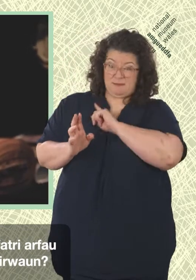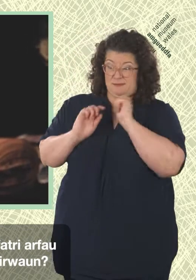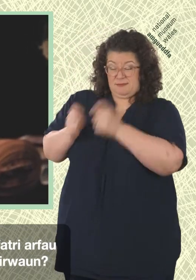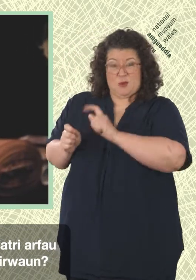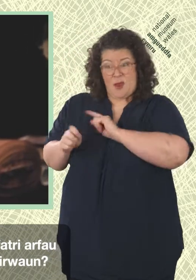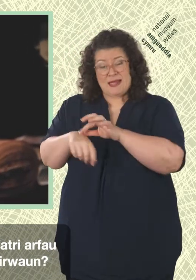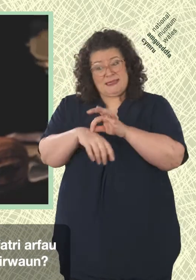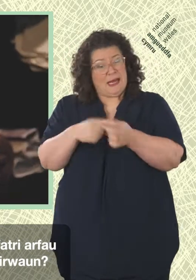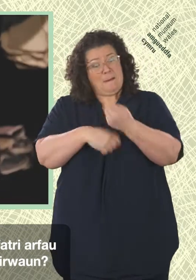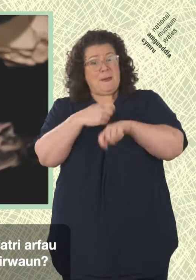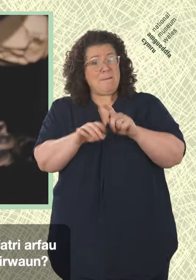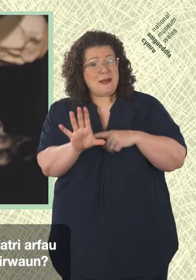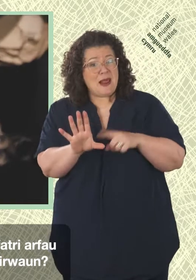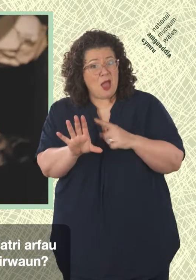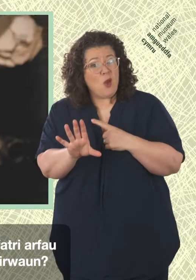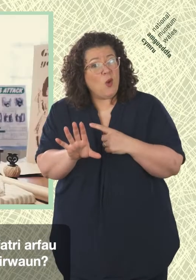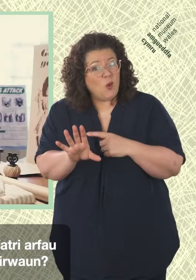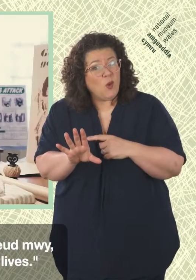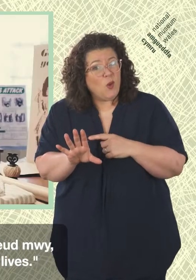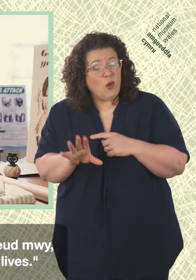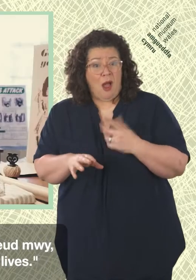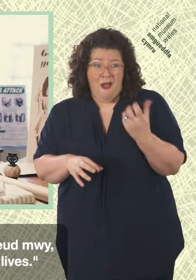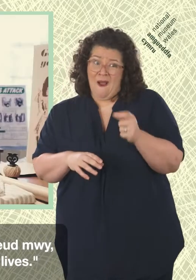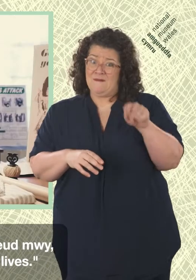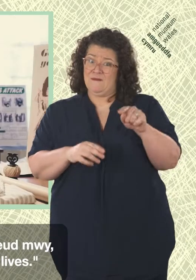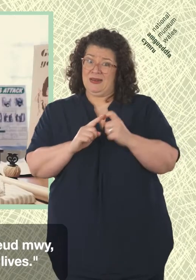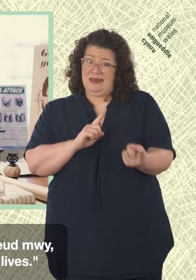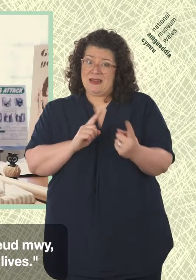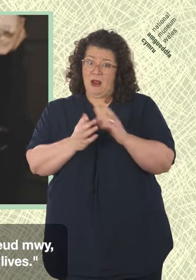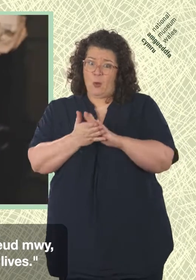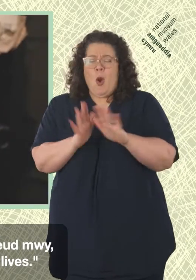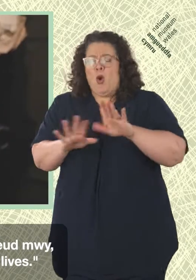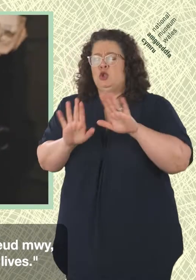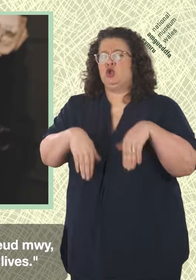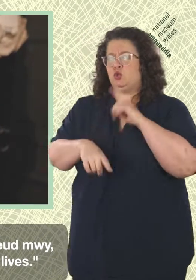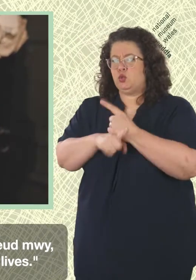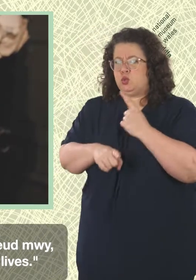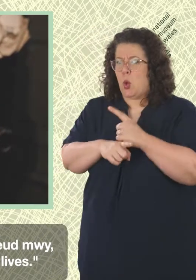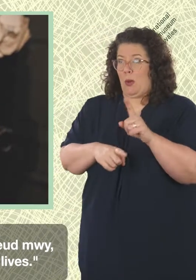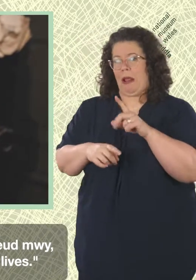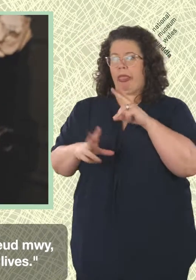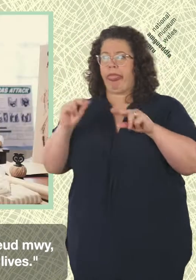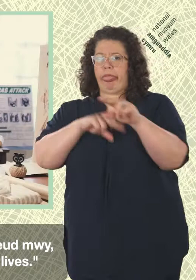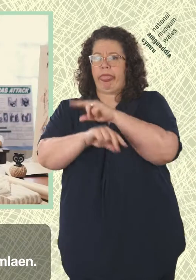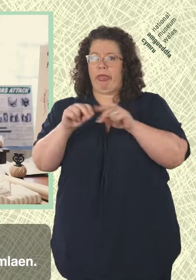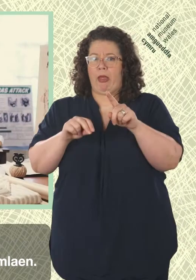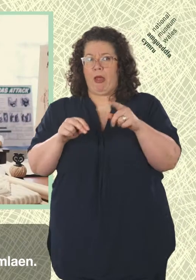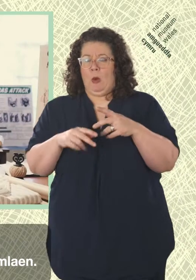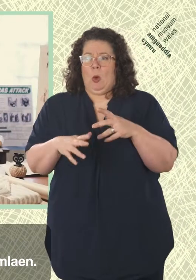ffactri arfer yn agos i fan hyn yn Hirwaun? Ond dylwn ni ddim gweud mwy. Careless talk, cost lives.